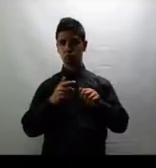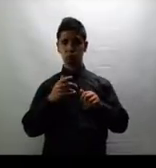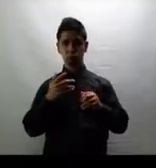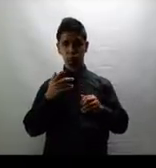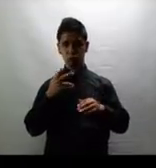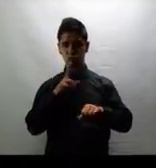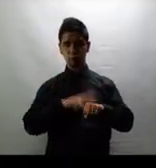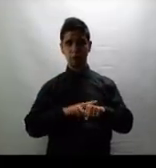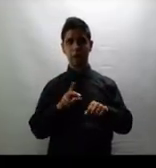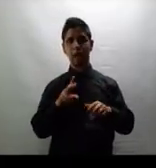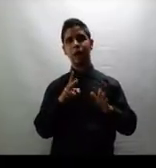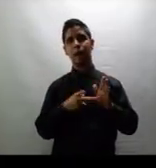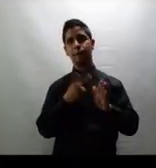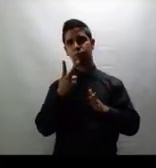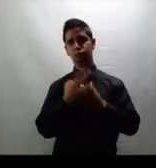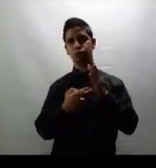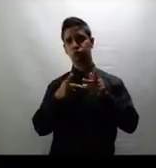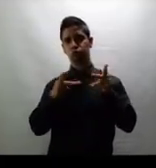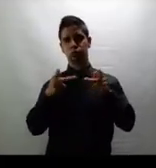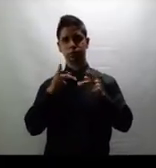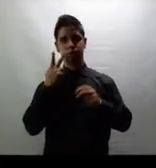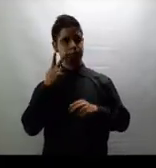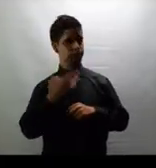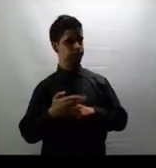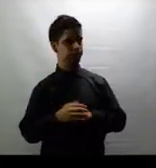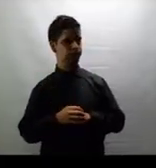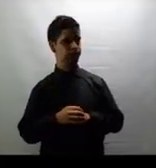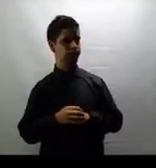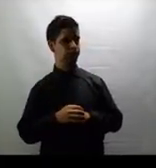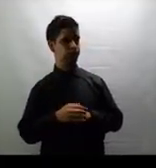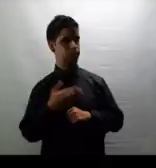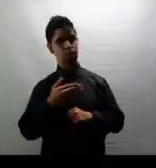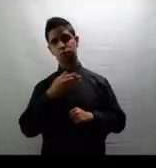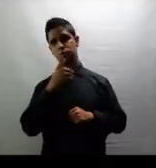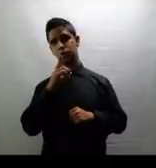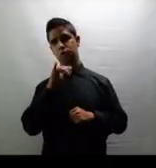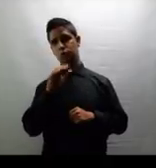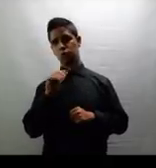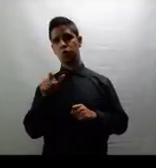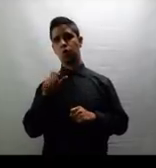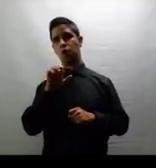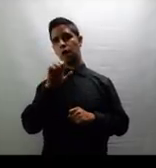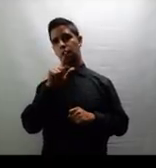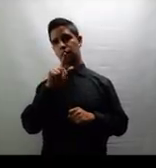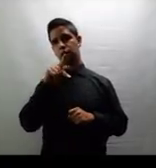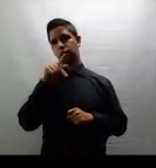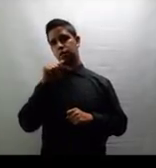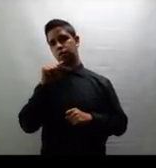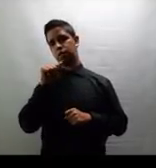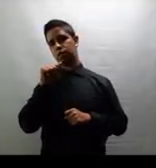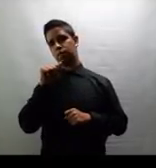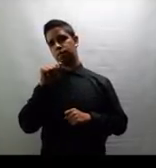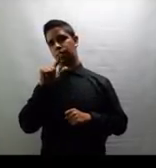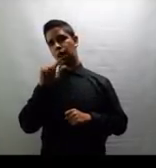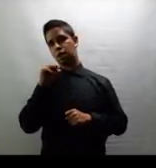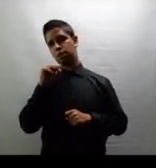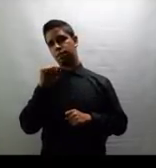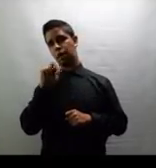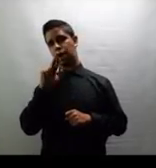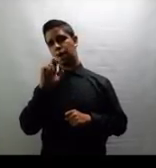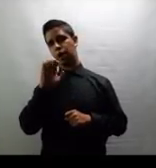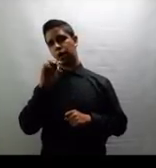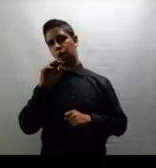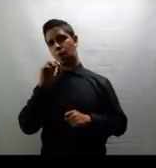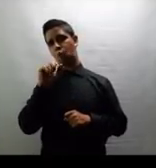hay dos de los dos lados este disco está aquí el palmar remoto esto fue